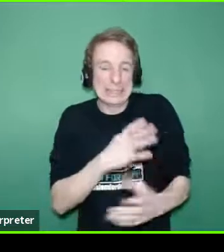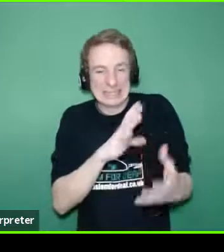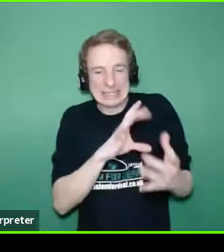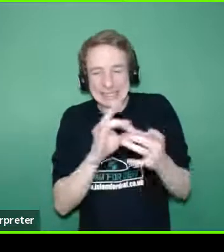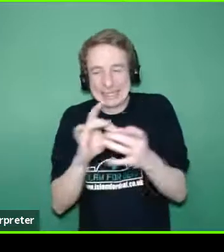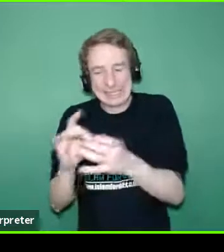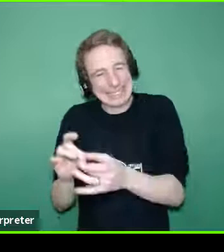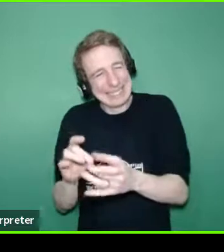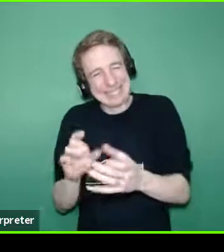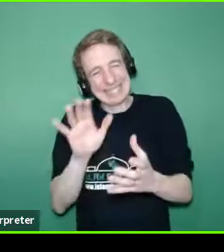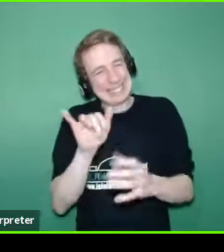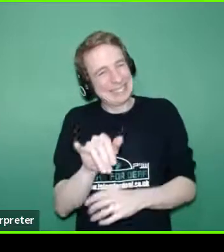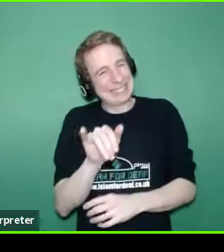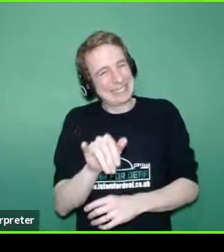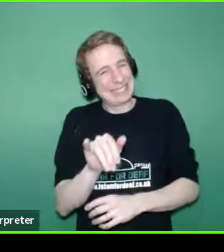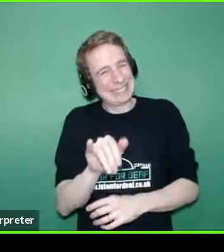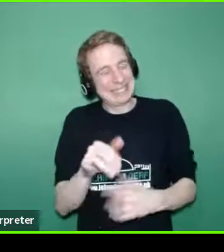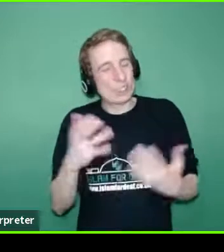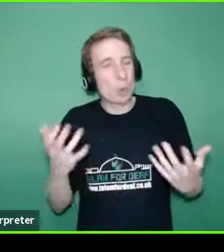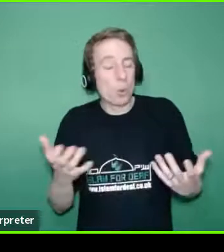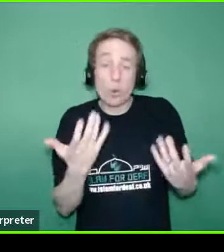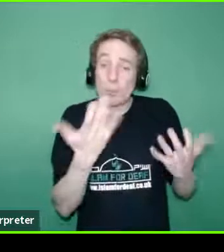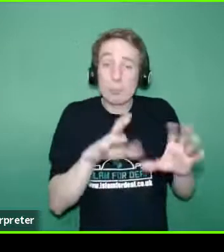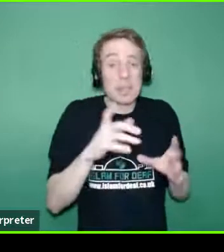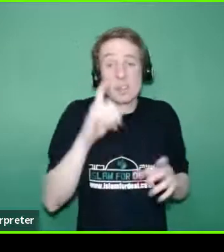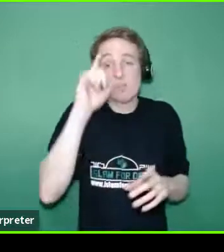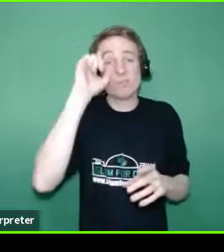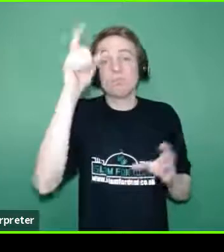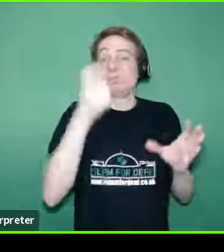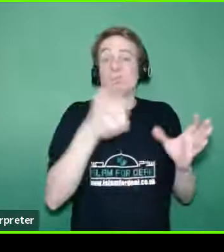of additional actions during this month.